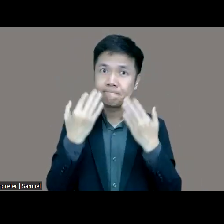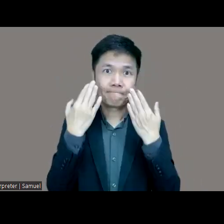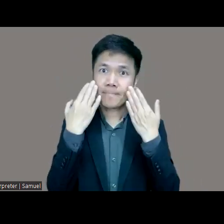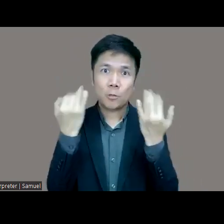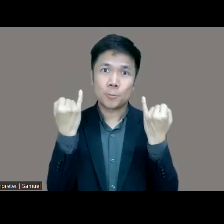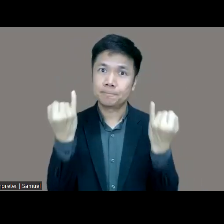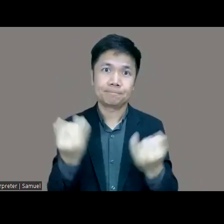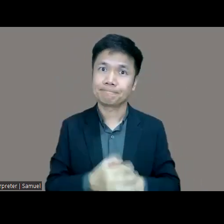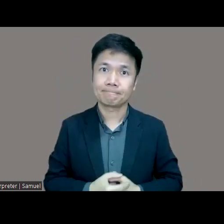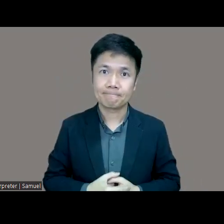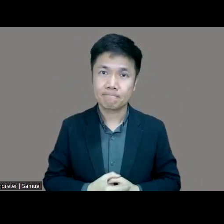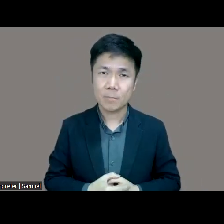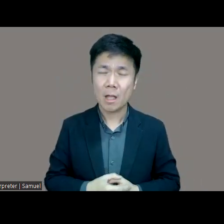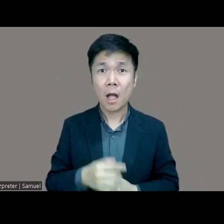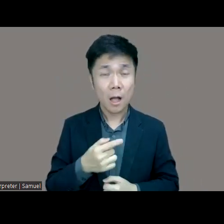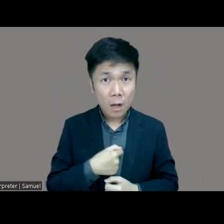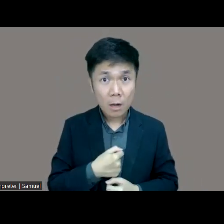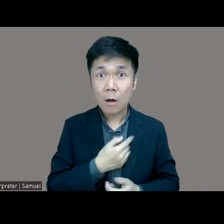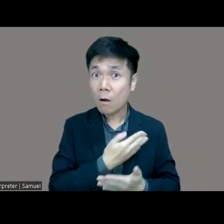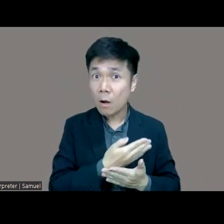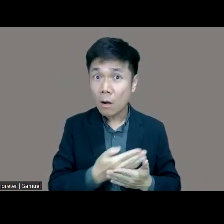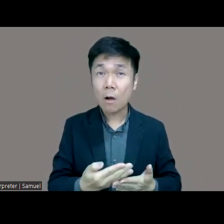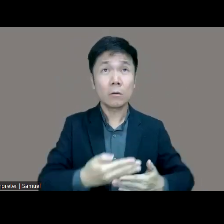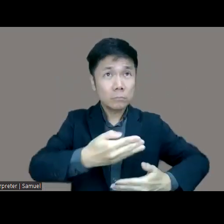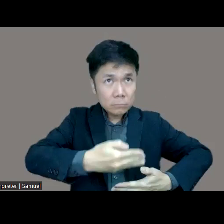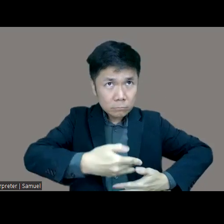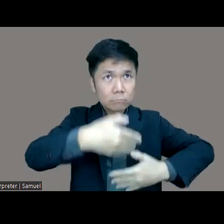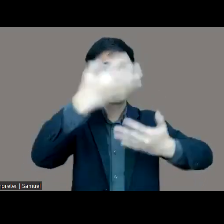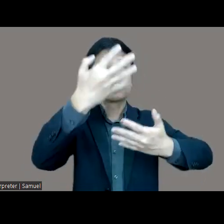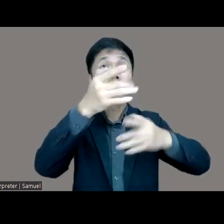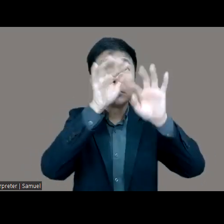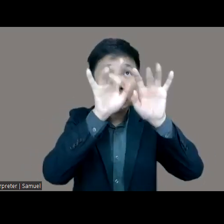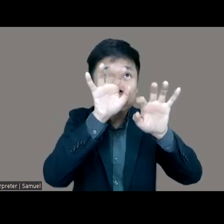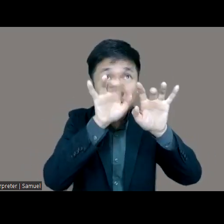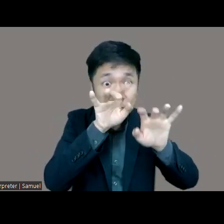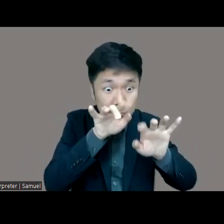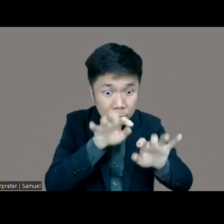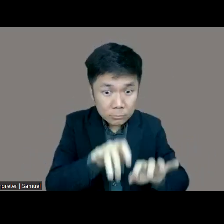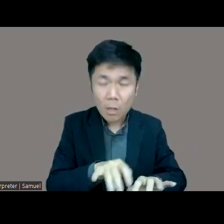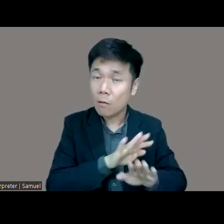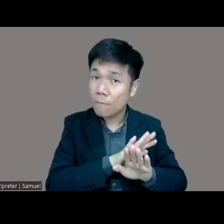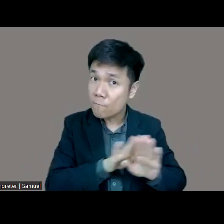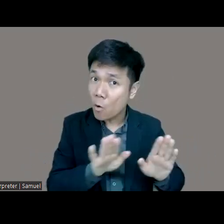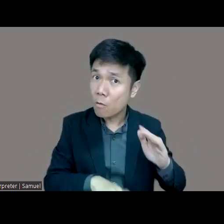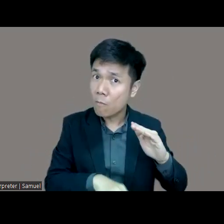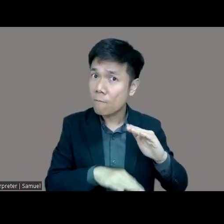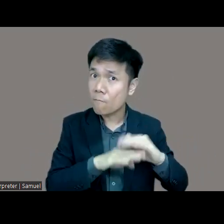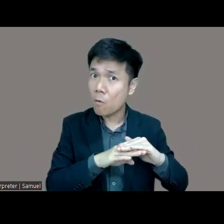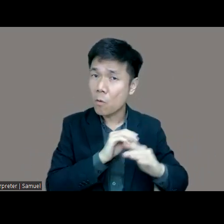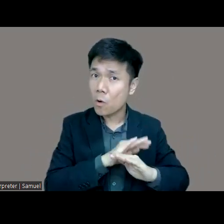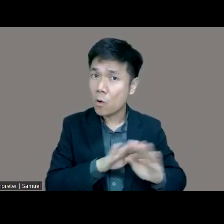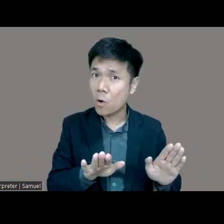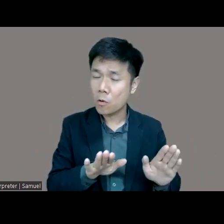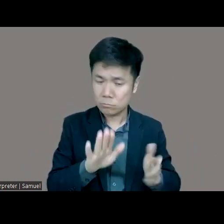ton opinion? Je ne sais pas ce qui s'est passé, mais je suivi tout le processus sur la numérisation